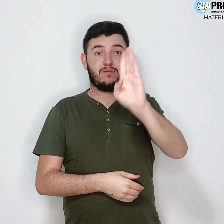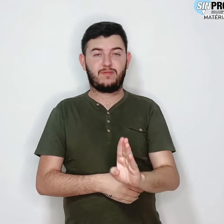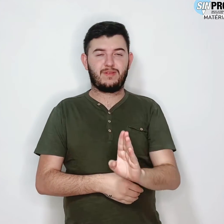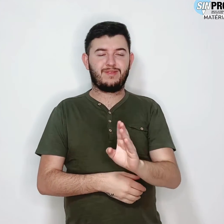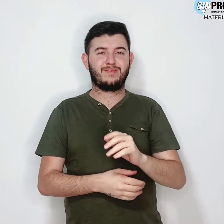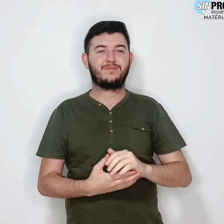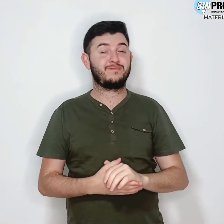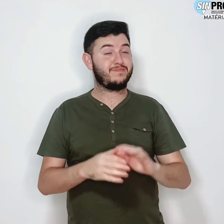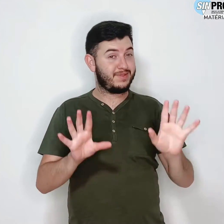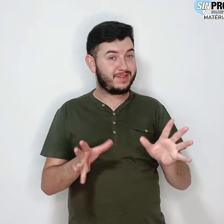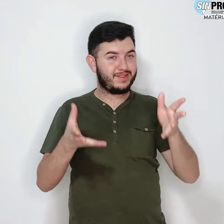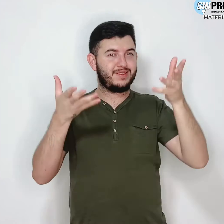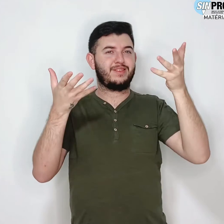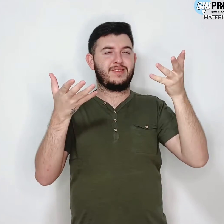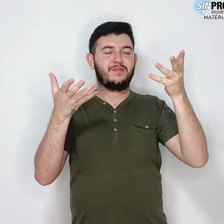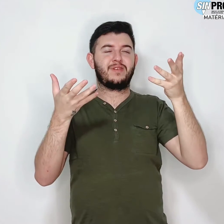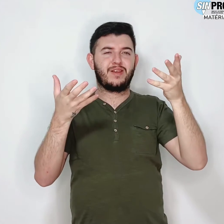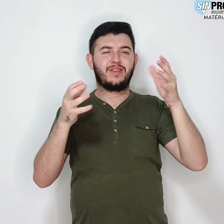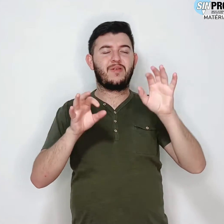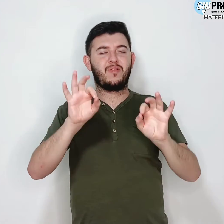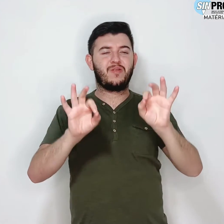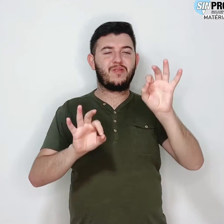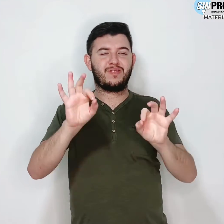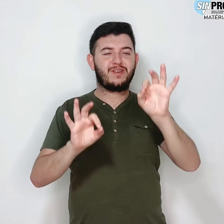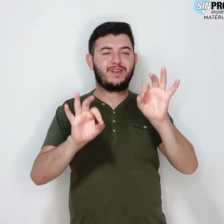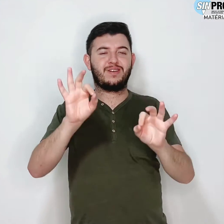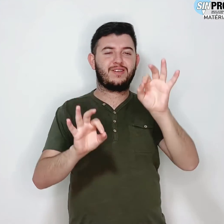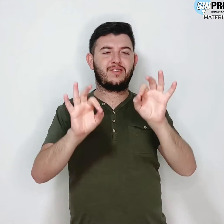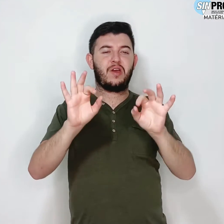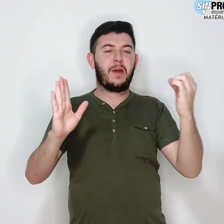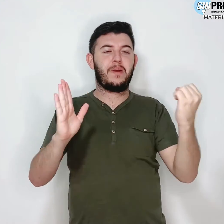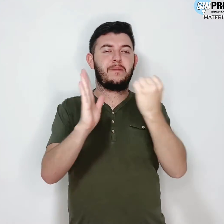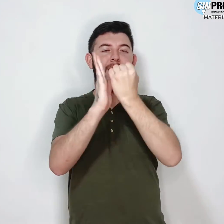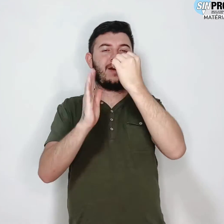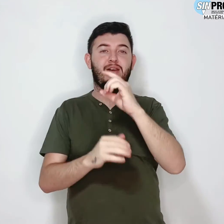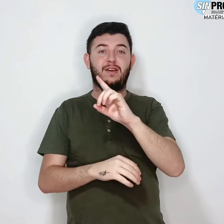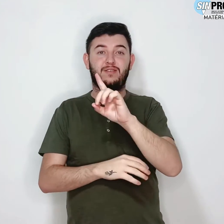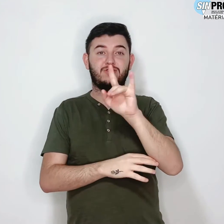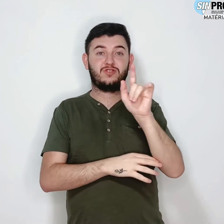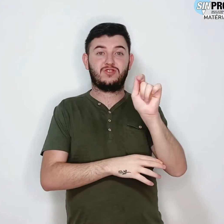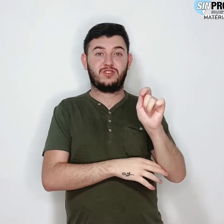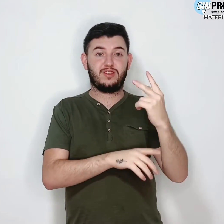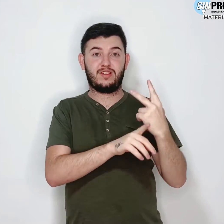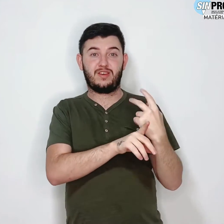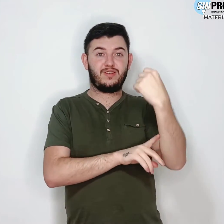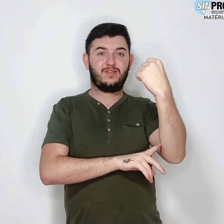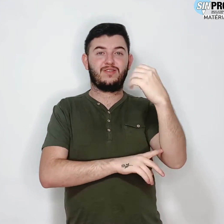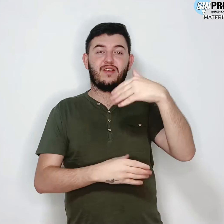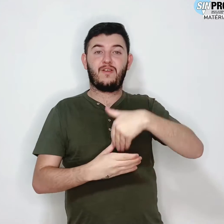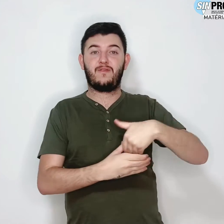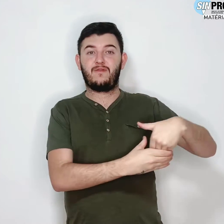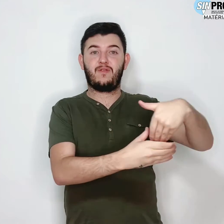conquista, foi instituído no Brasil o Dia da Conquista do Voto Feminino, comemorado no